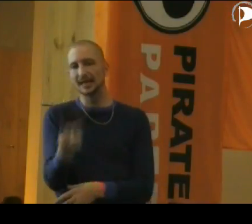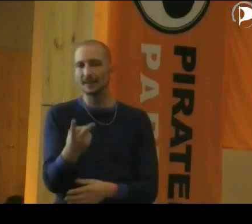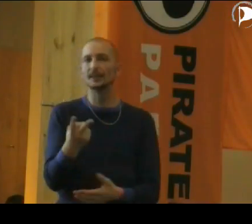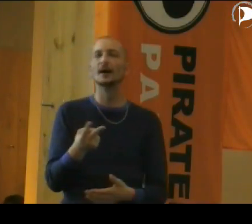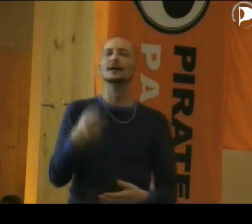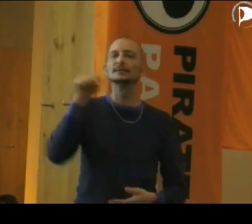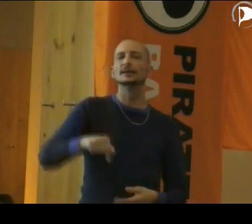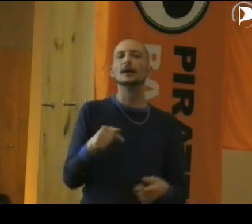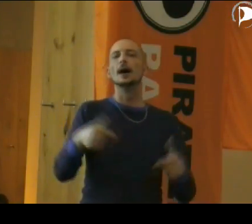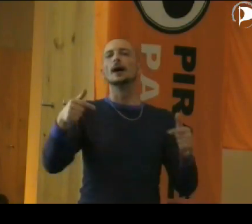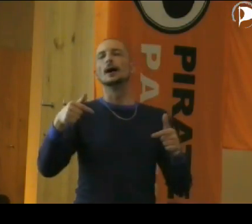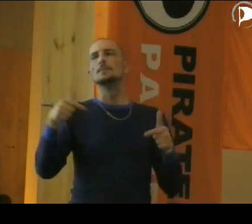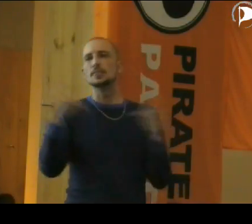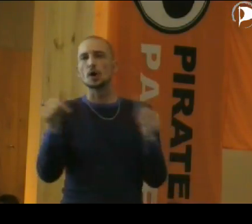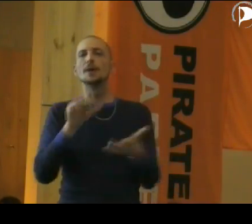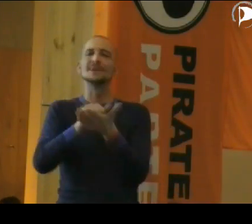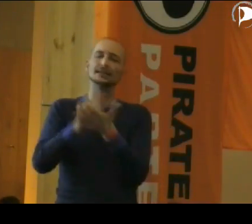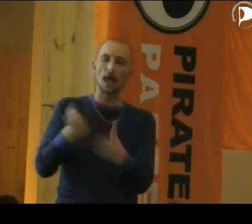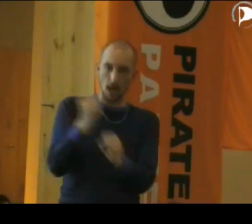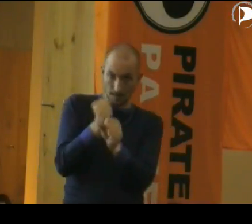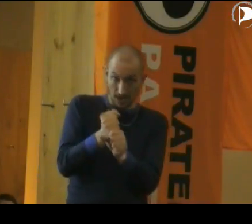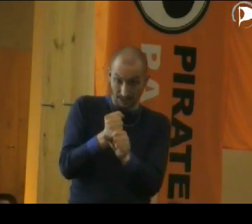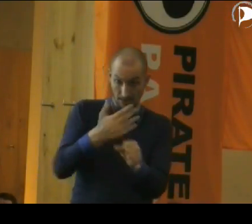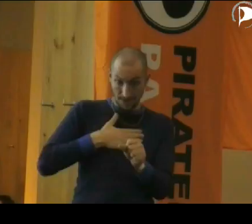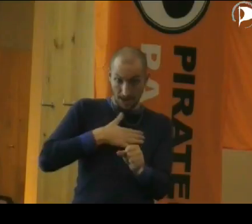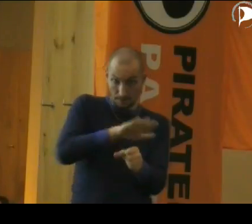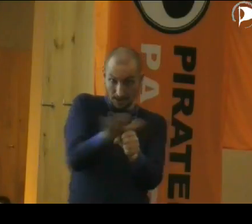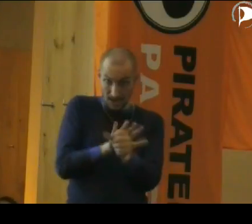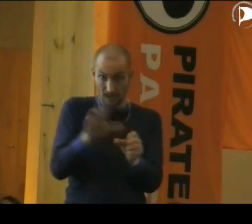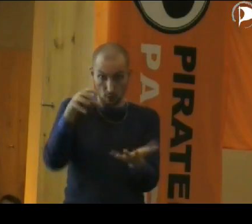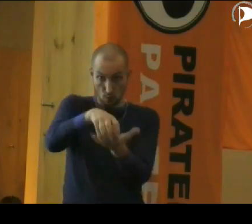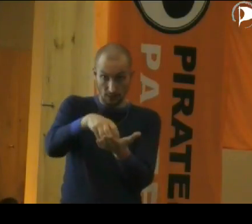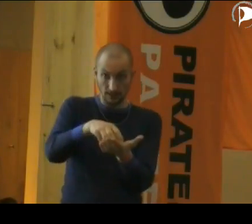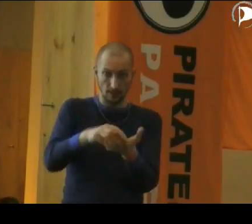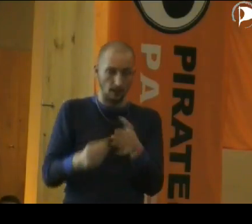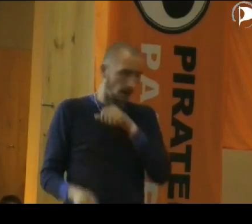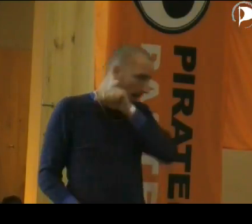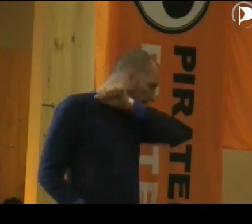betreuung besser im ortenaukreis und deshalb bleibt wird